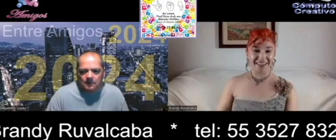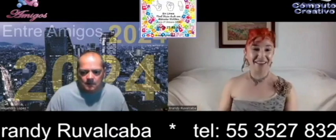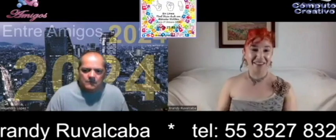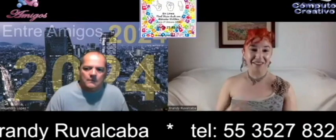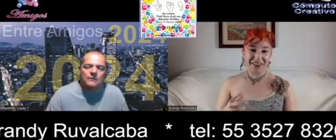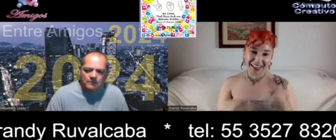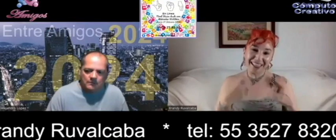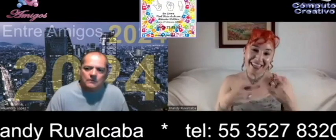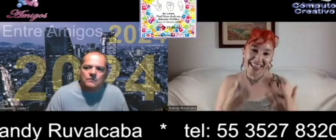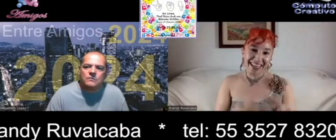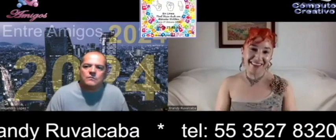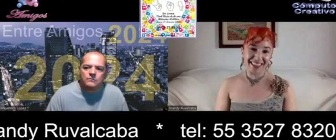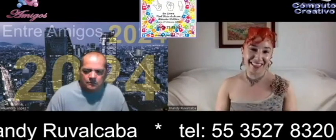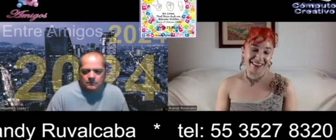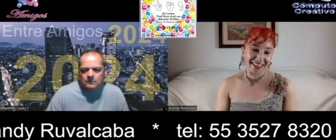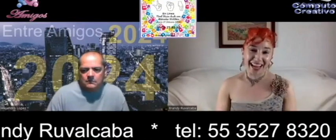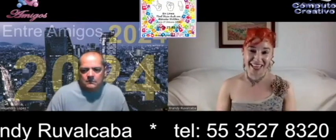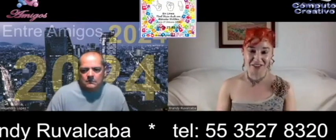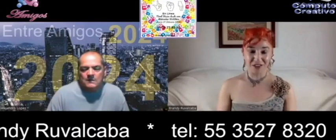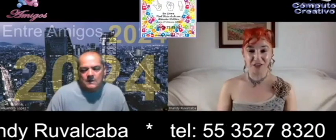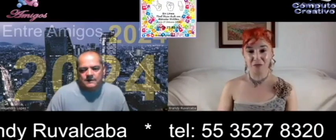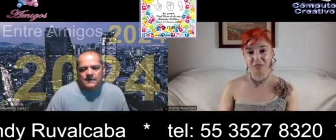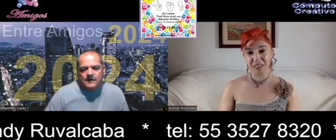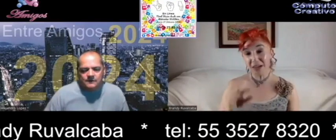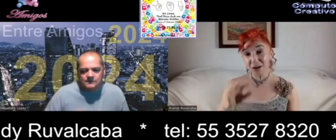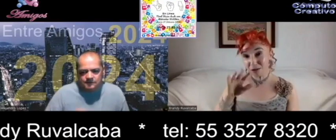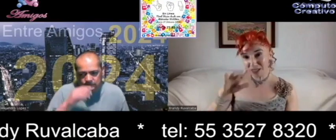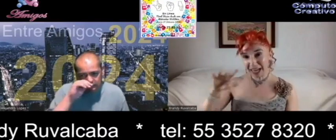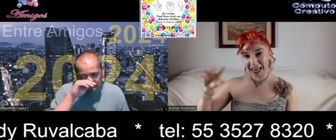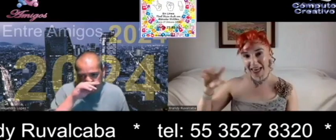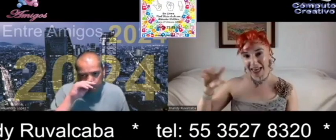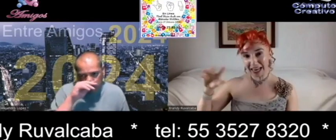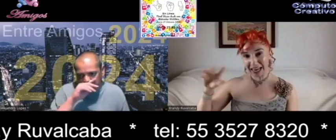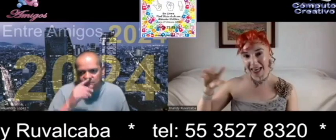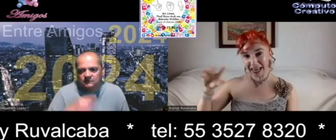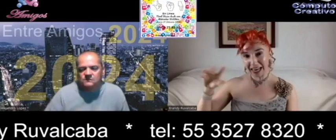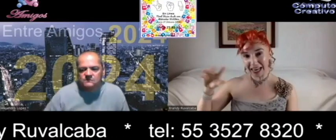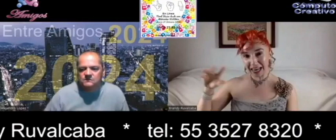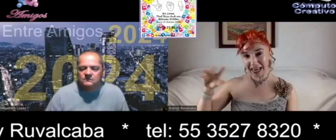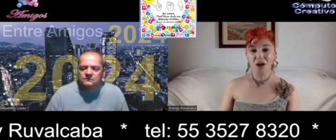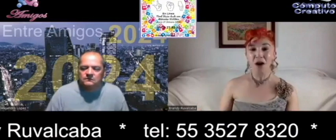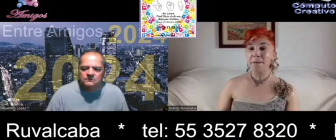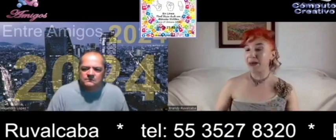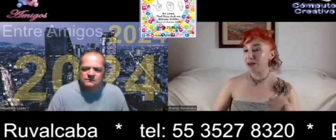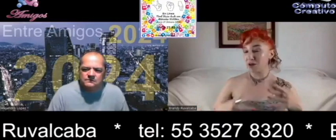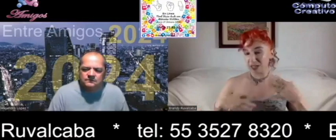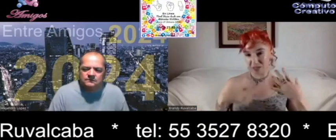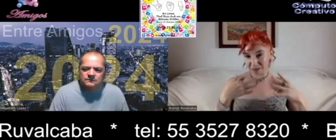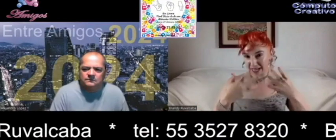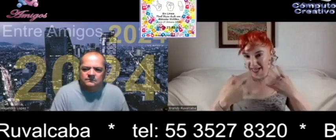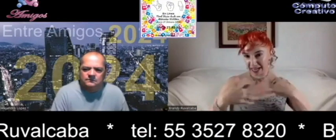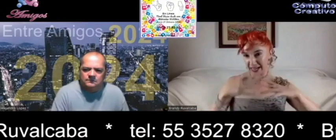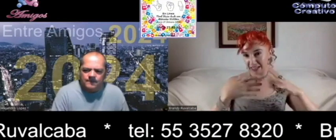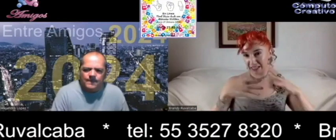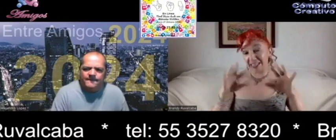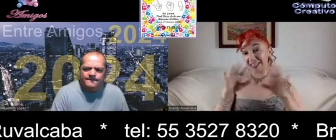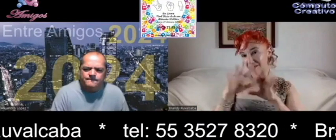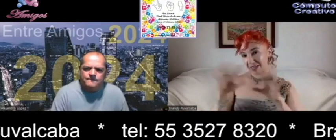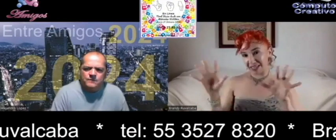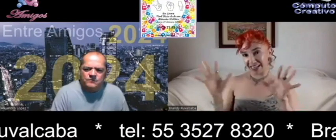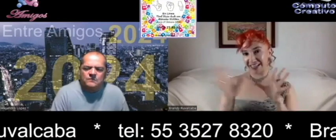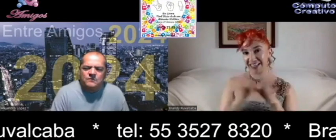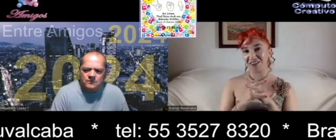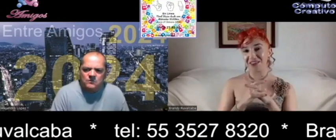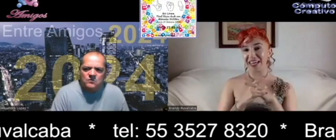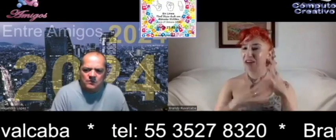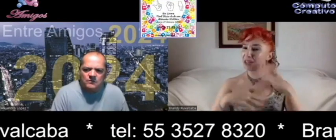ALEX, ¿no? Para decirte cada vez equivaldría a eso. Entonces, sí, sí se claro. usa el letreo, pero es más, y se llama